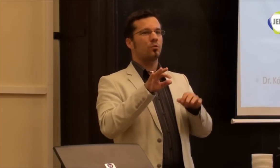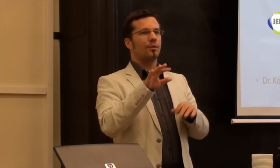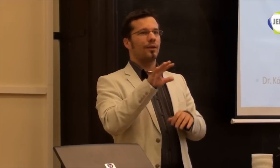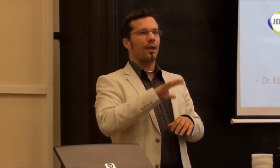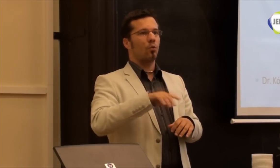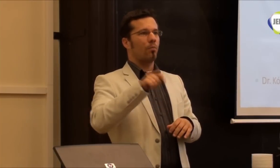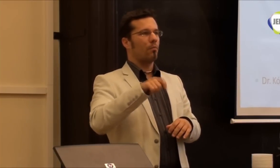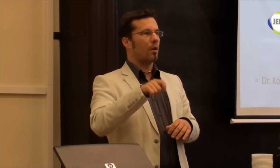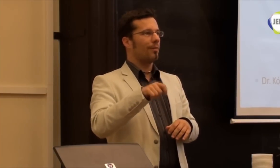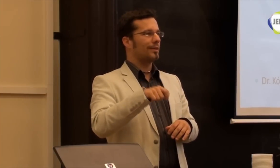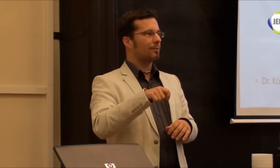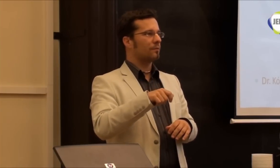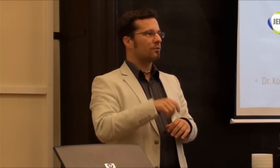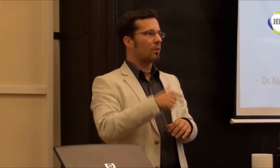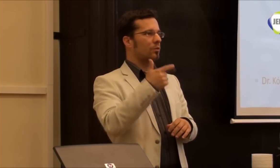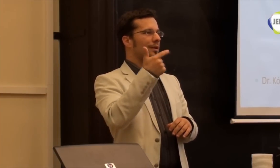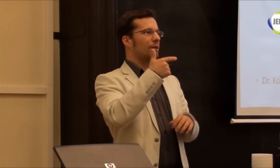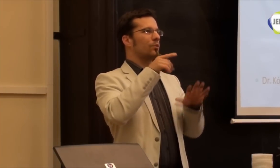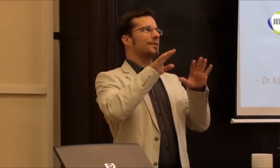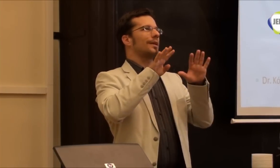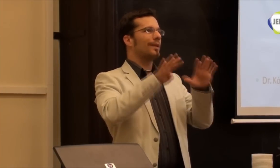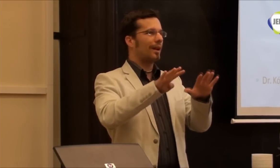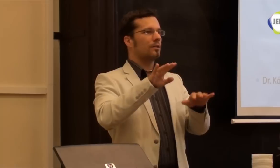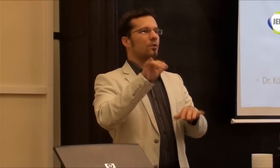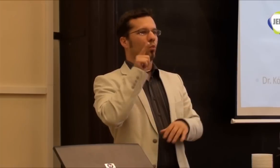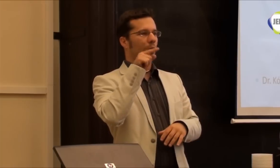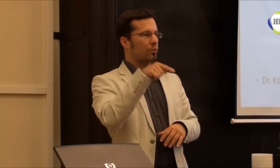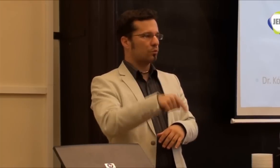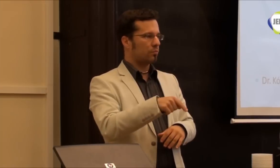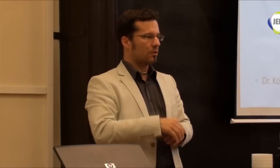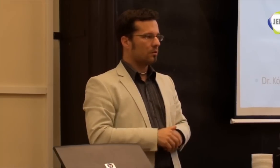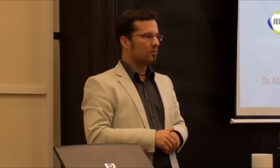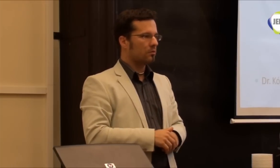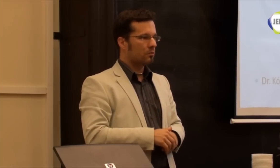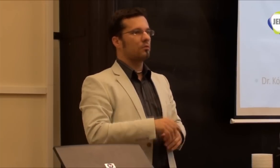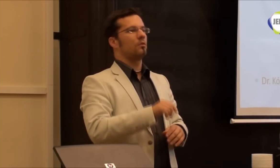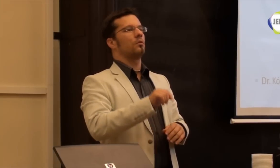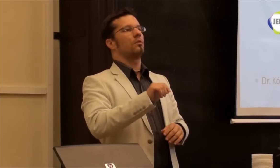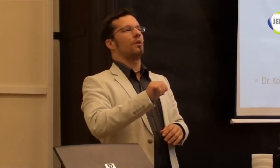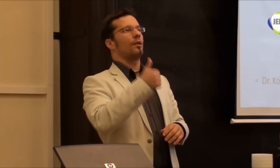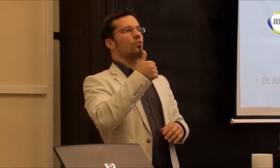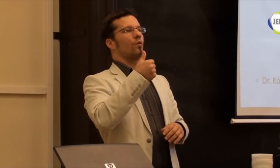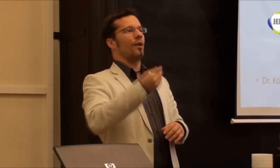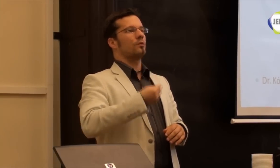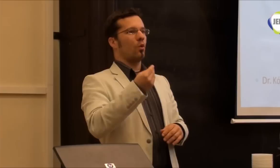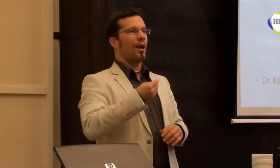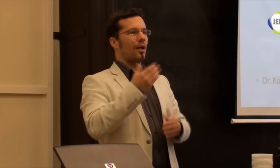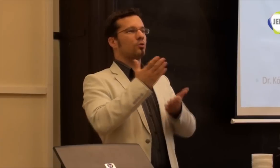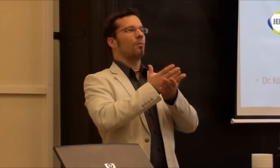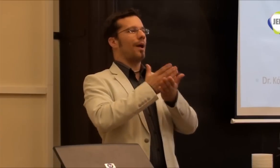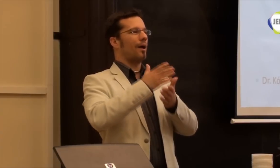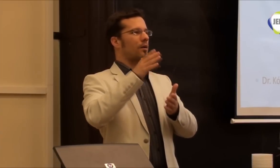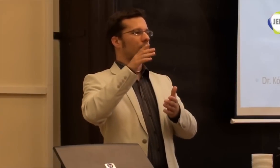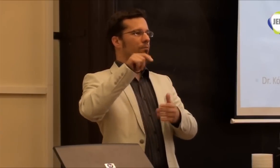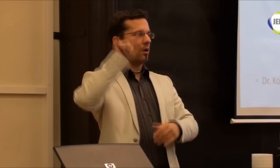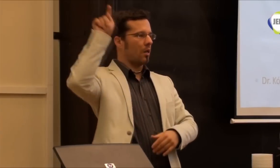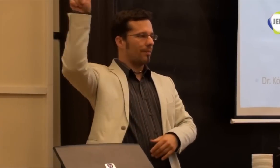Kós Ádámot megválasztották Európa Parlamenti képviselőnek 2009. júliusában. Az első